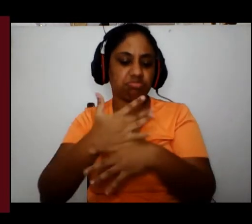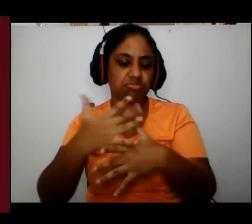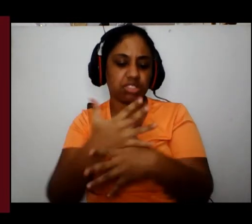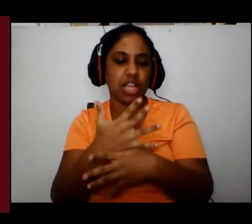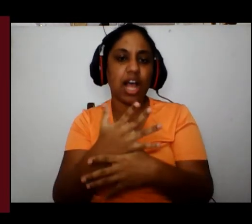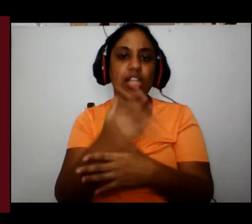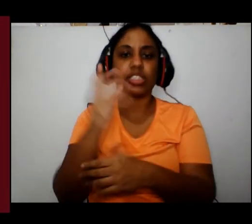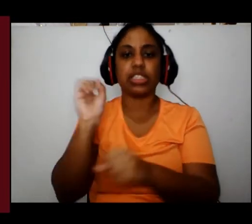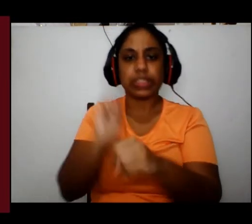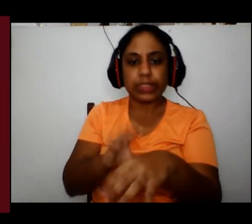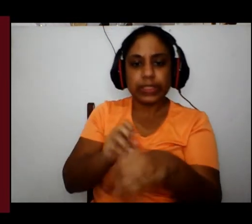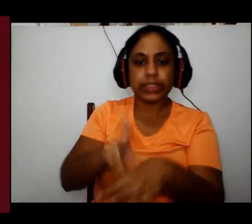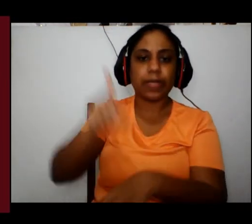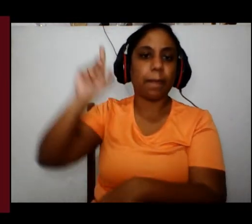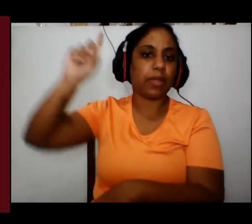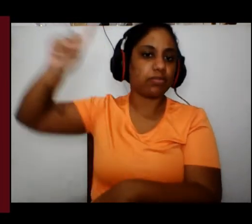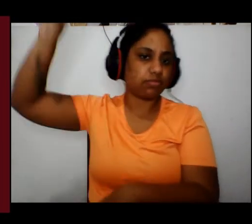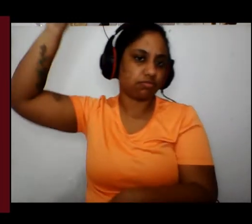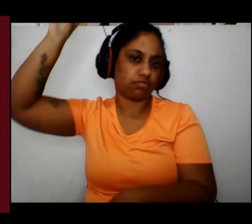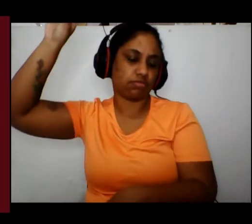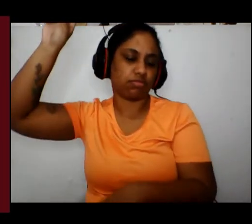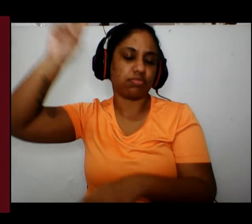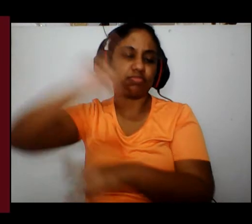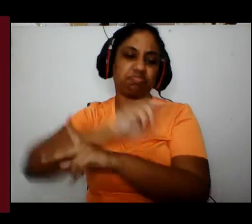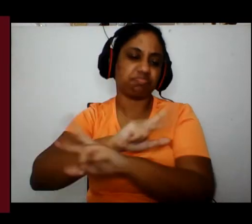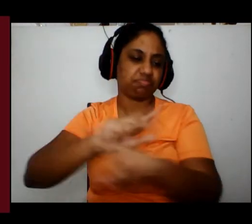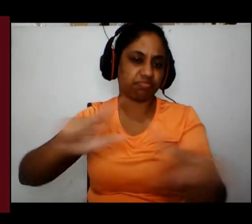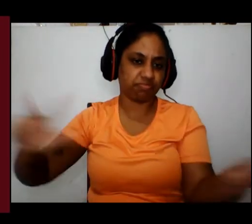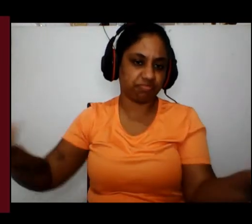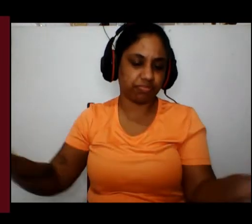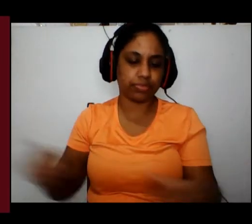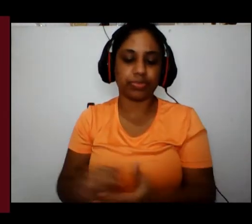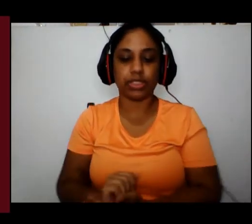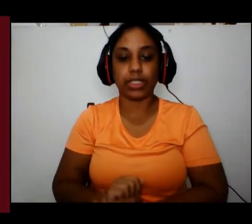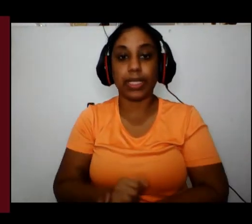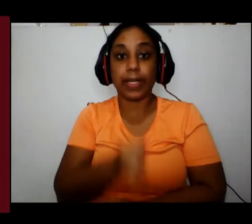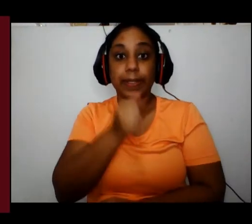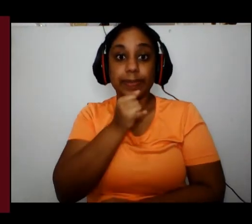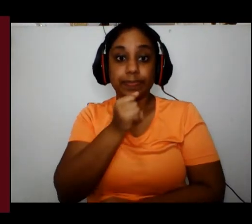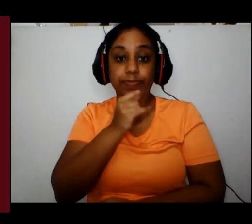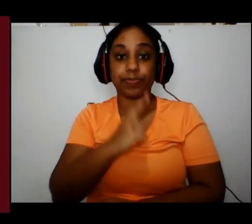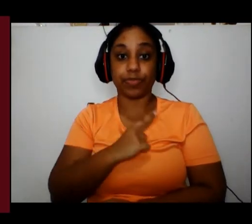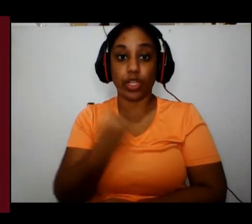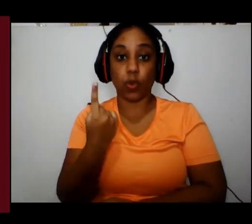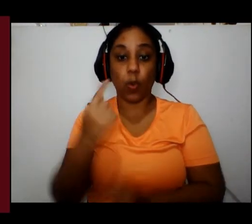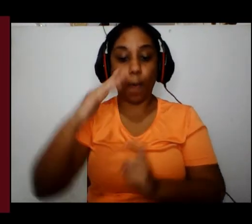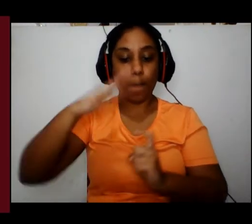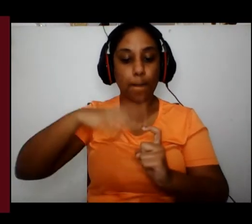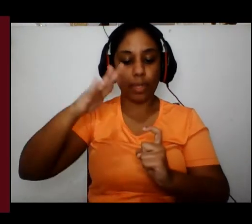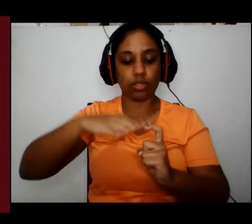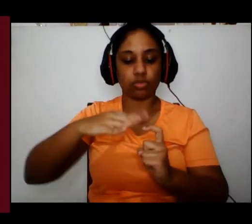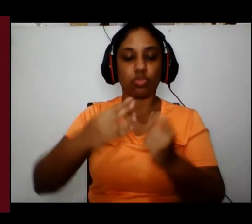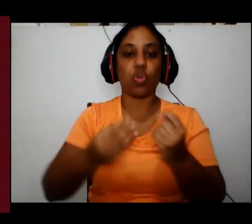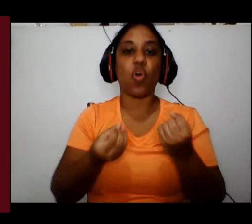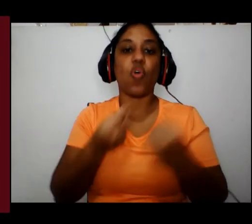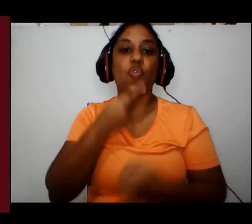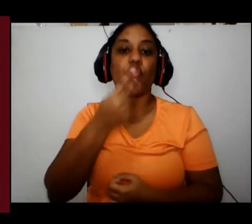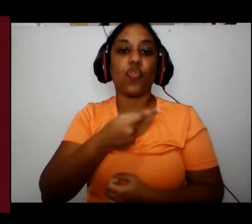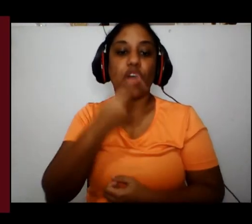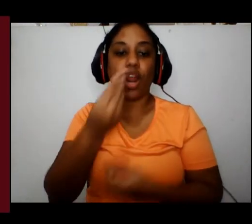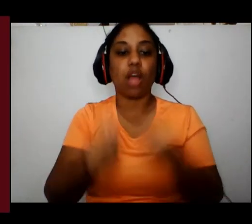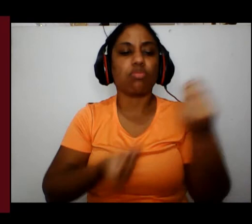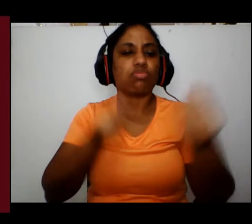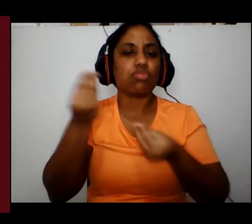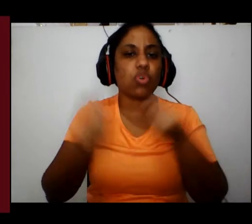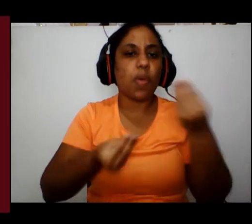do homem, de um ensinamento divino, enfim. Existe, por exemplo, um mito que narra, que conta